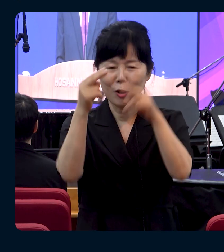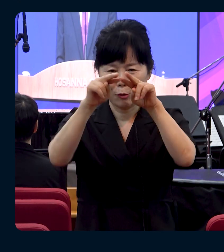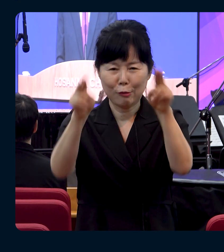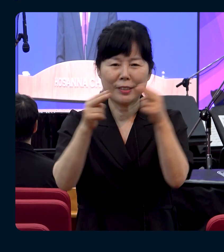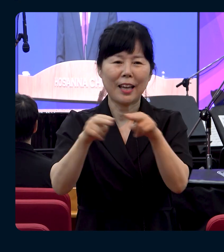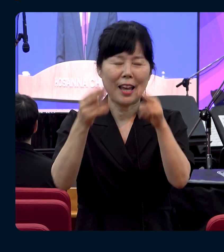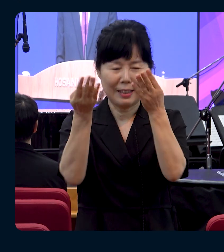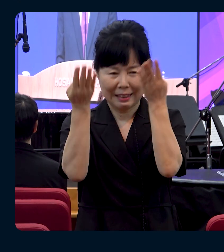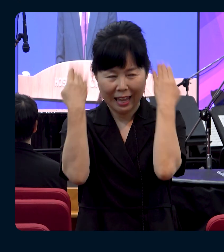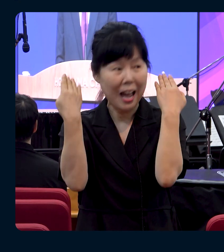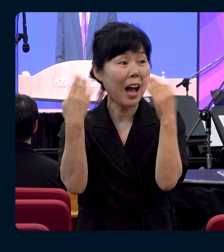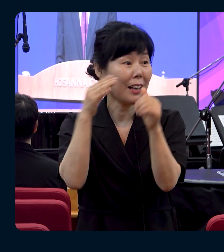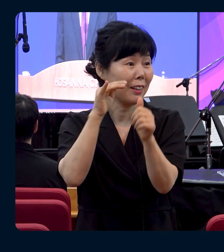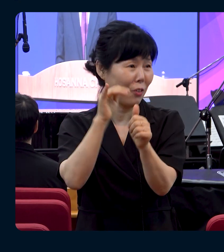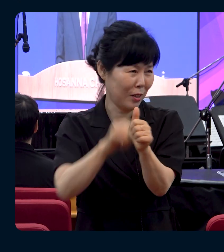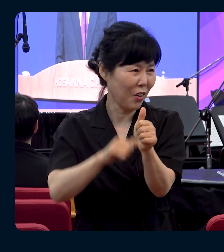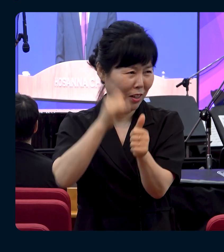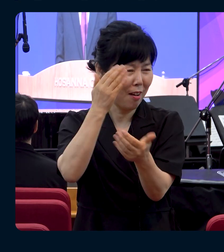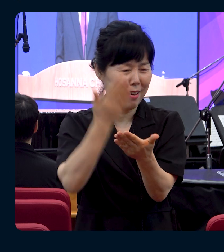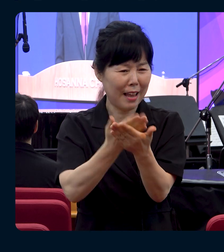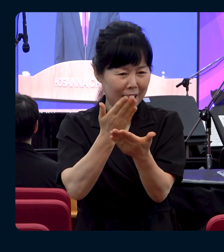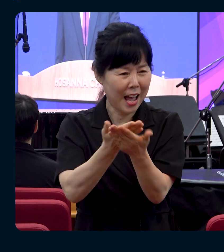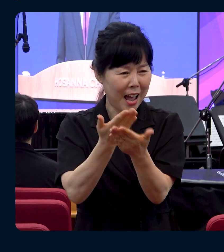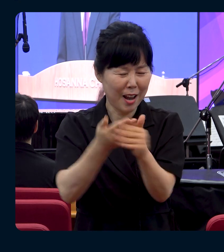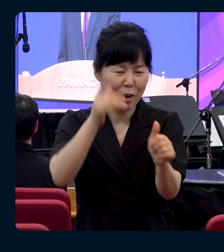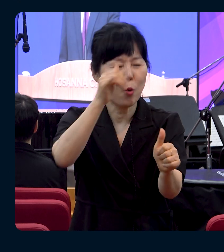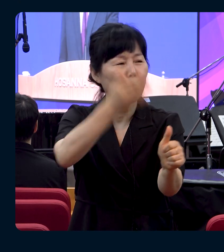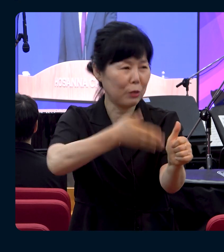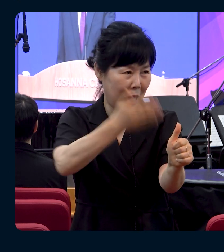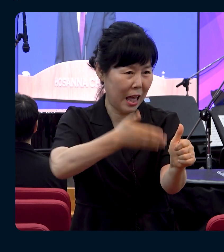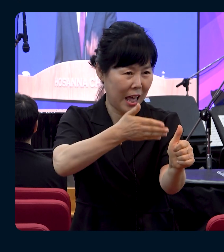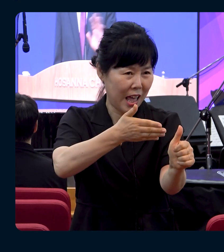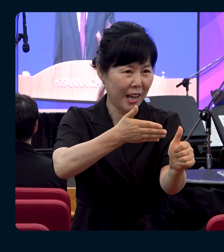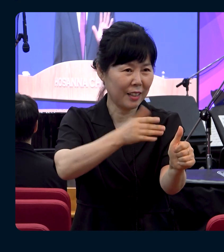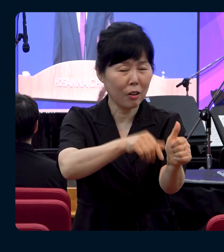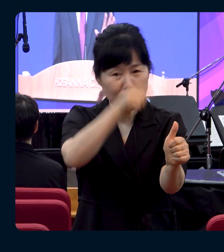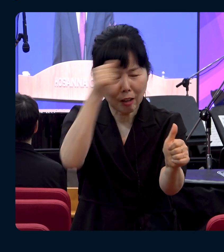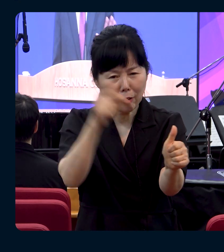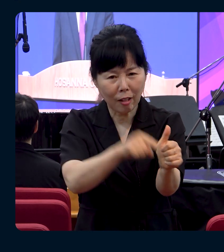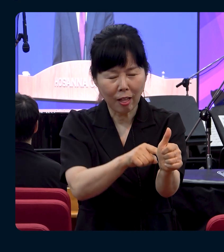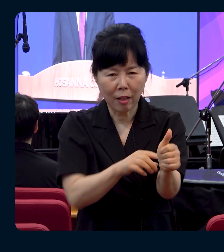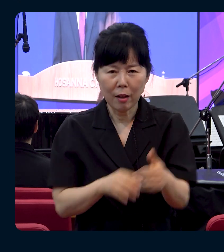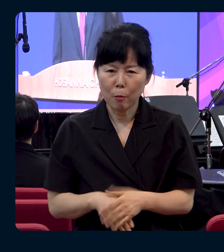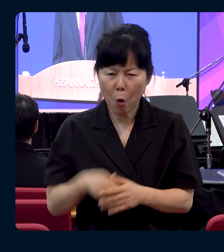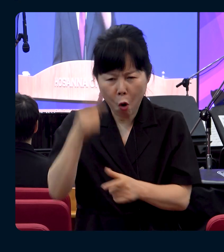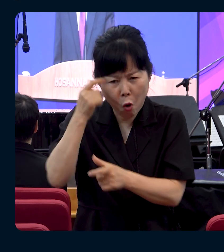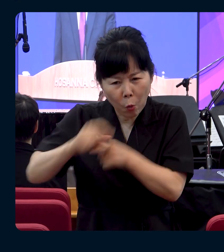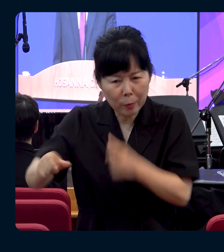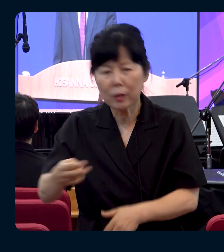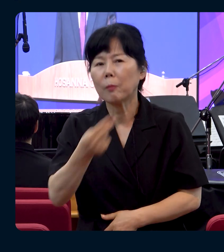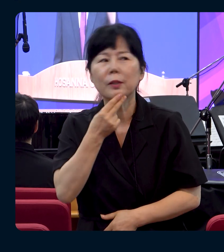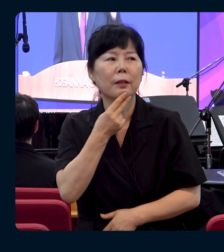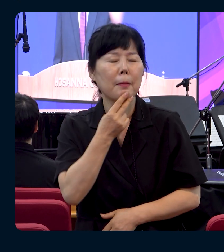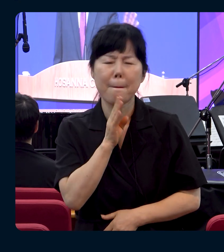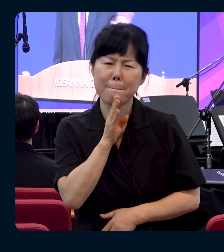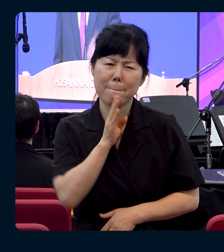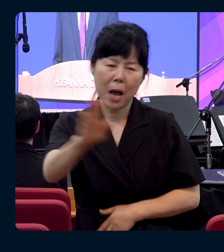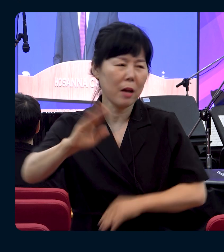어떻겠느냐, 가서 거기서 섬겨달라라고 했을 때 장로님은 두 번 생각하지 않고